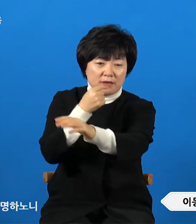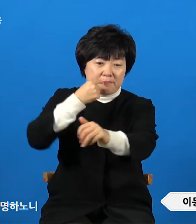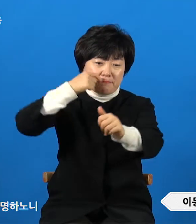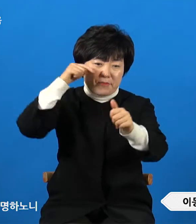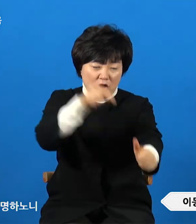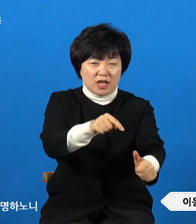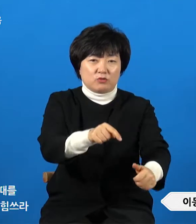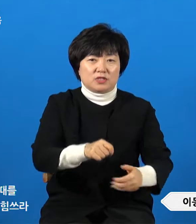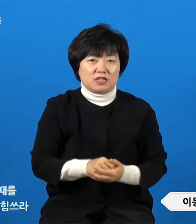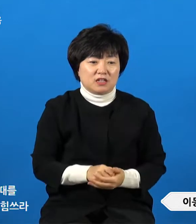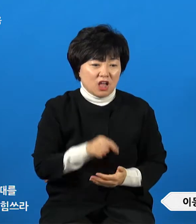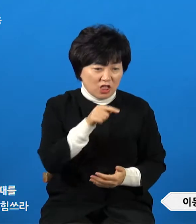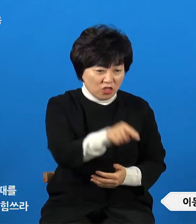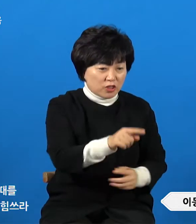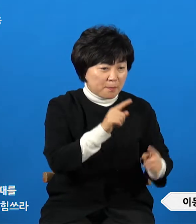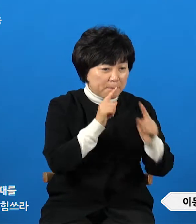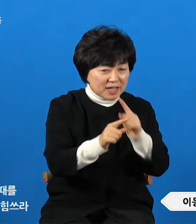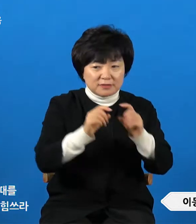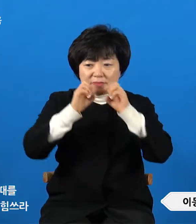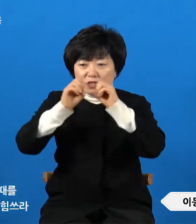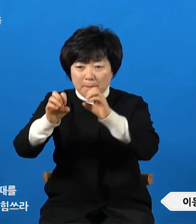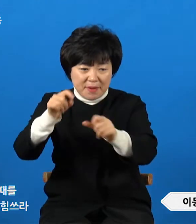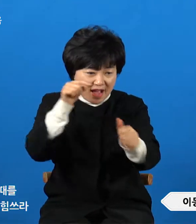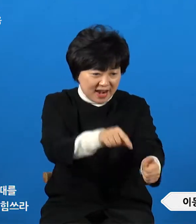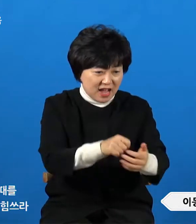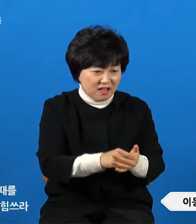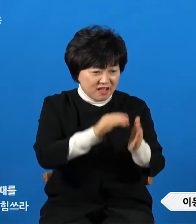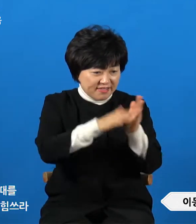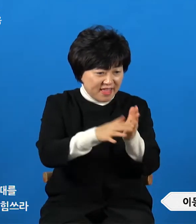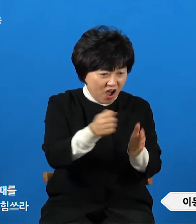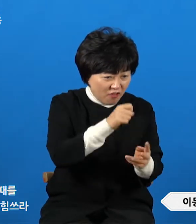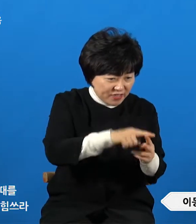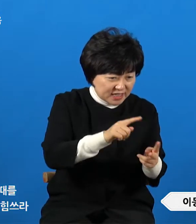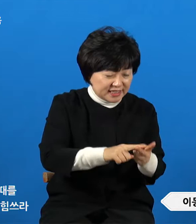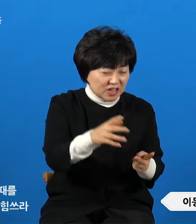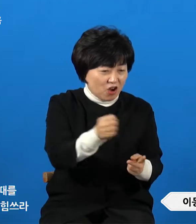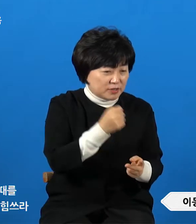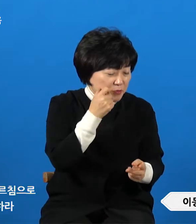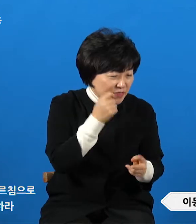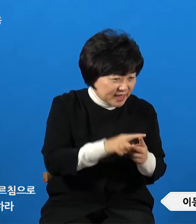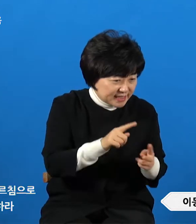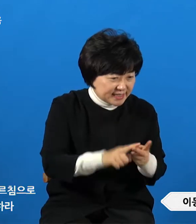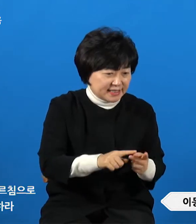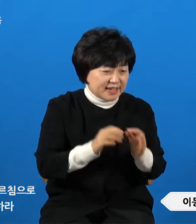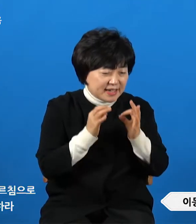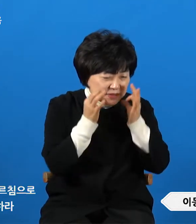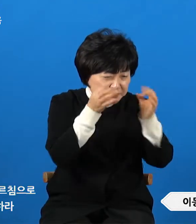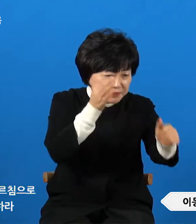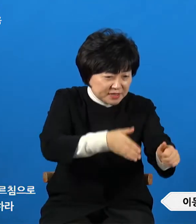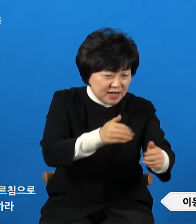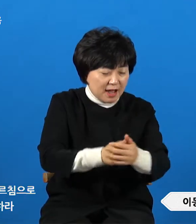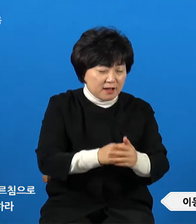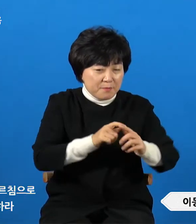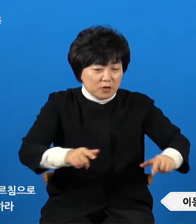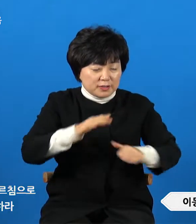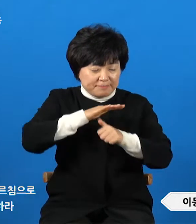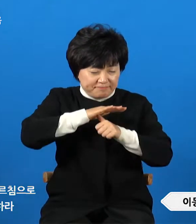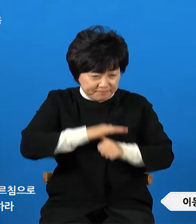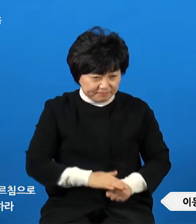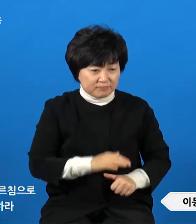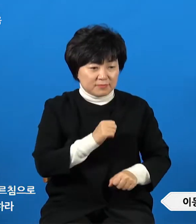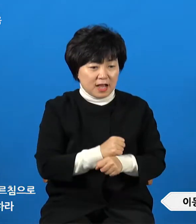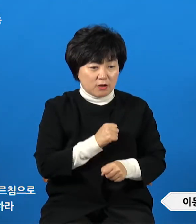2절, 너는 말씀을 전파하라. 때를 얻든지 못 얻든지 항상 힘쓰라. 범사의 오래 참음과 가르침으로